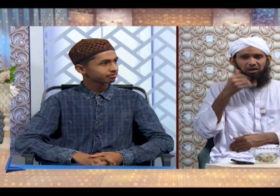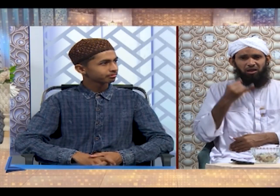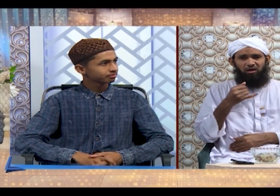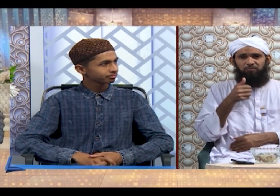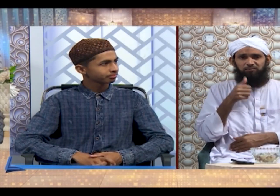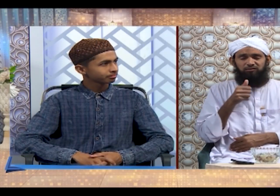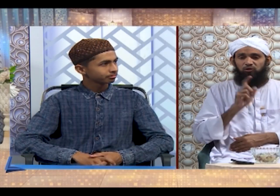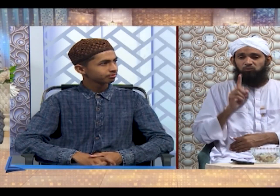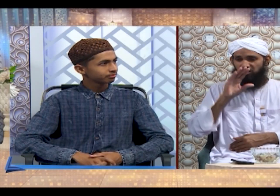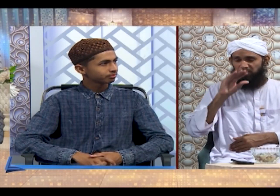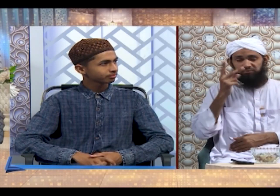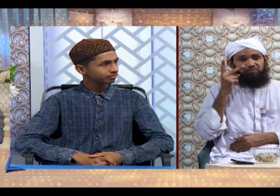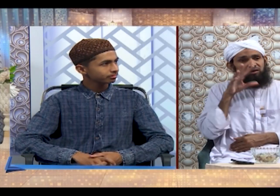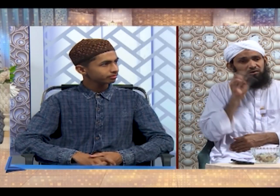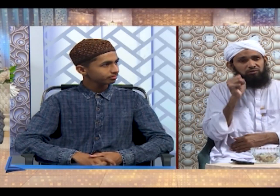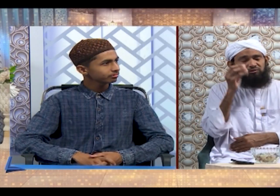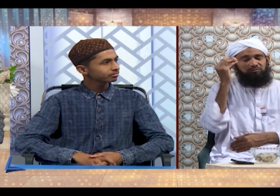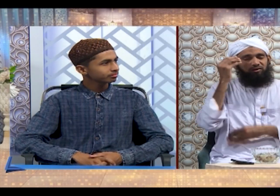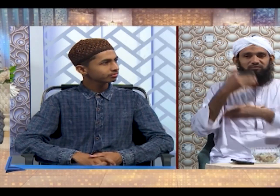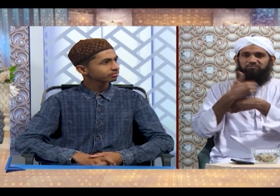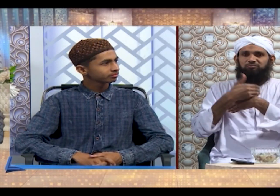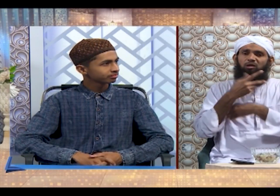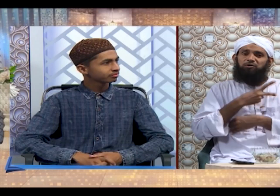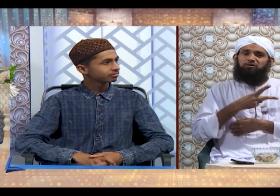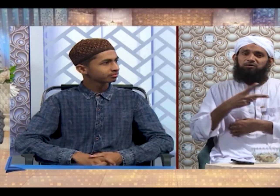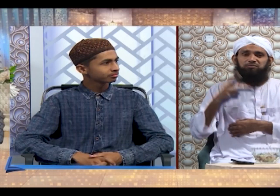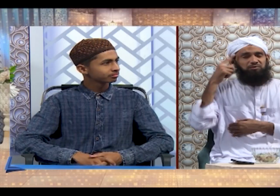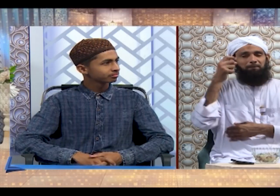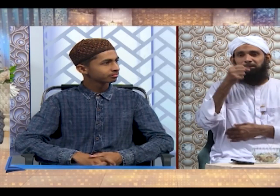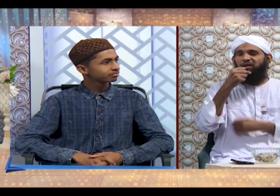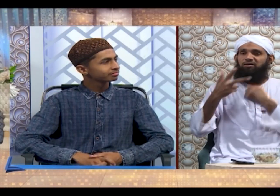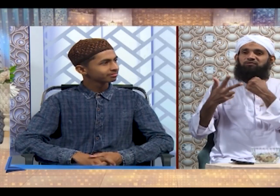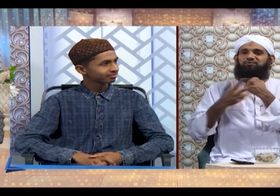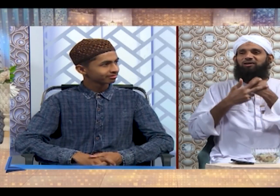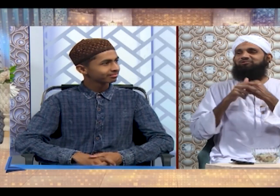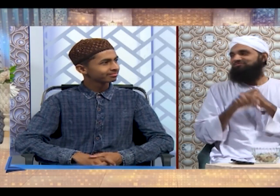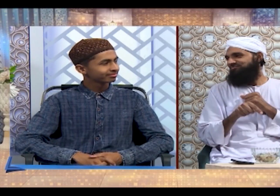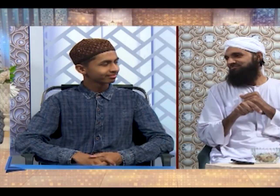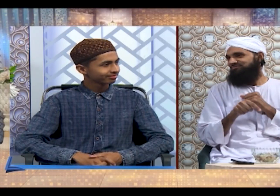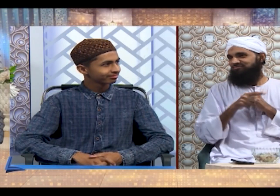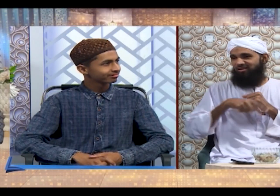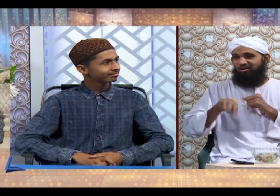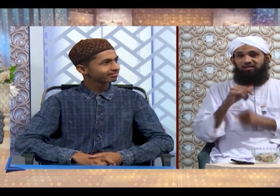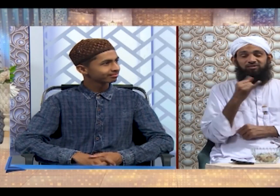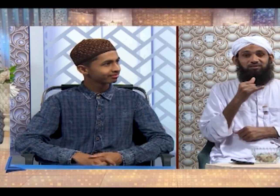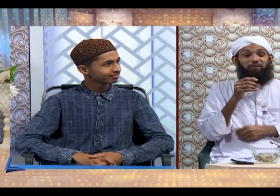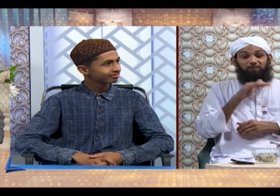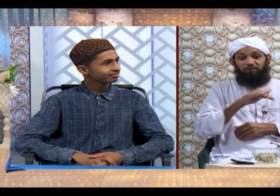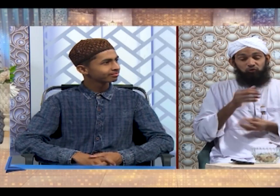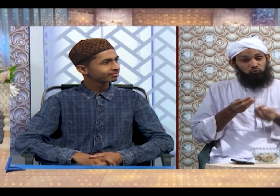وہ ساری زندگی کے لیے اس کے ذہن میں راسخ ہو جاتی ہے۔ اگر بچوں کو شروع ہی سے سلام کرنے، سنت کے مطابق